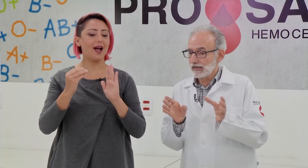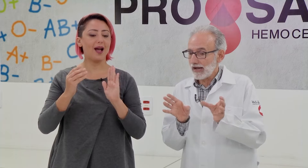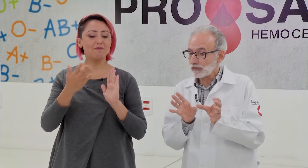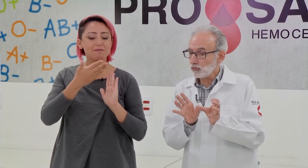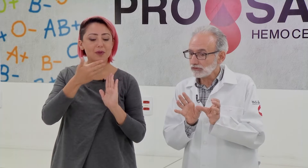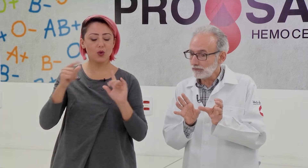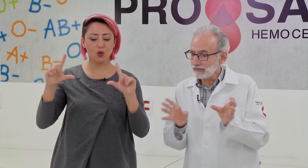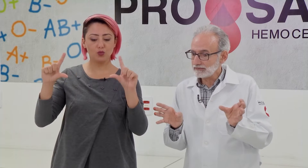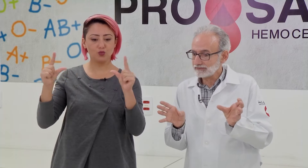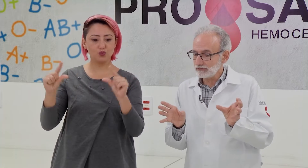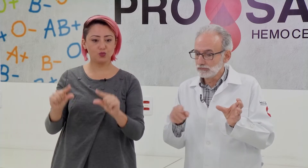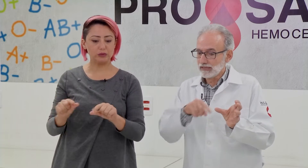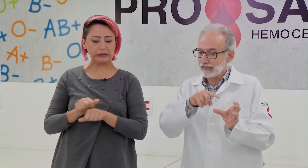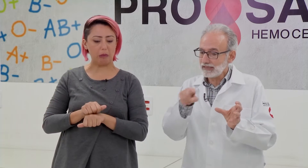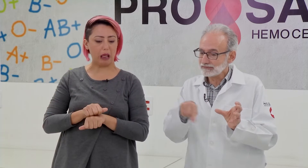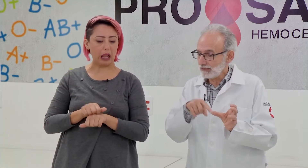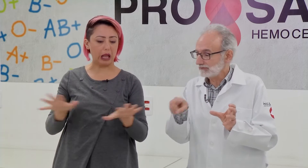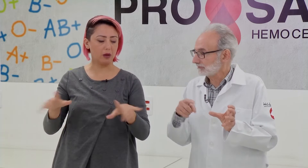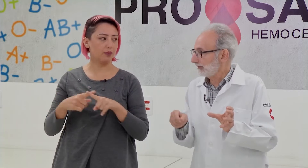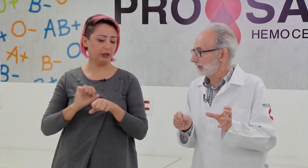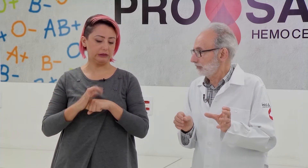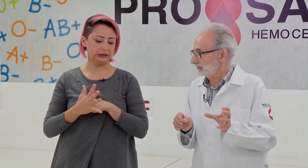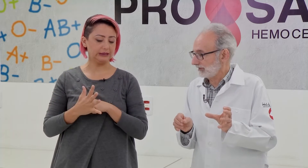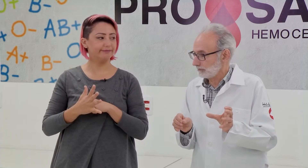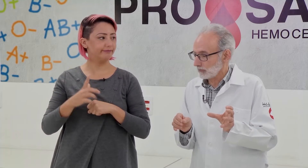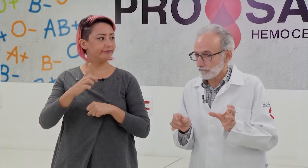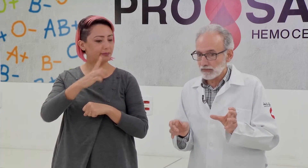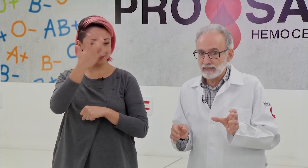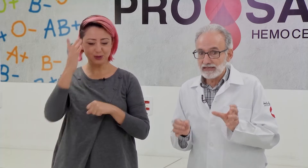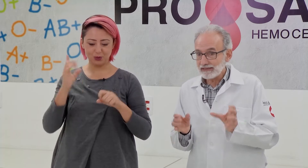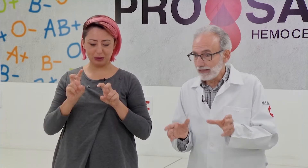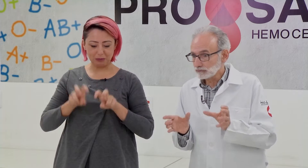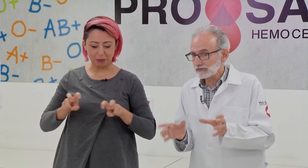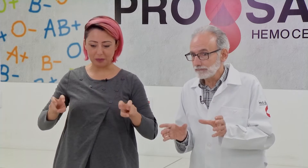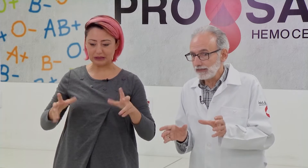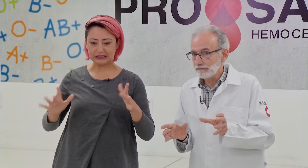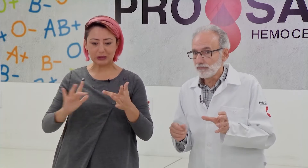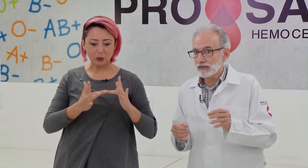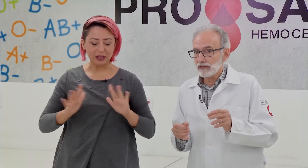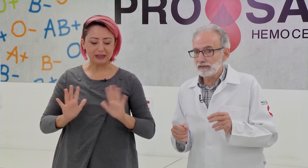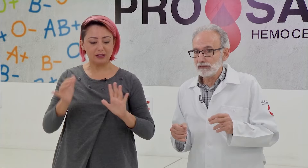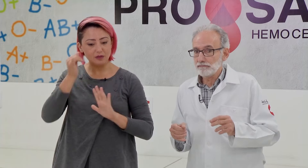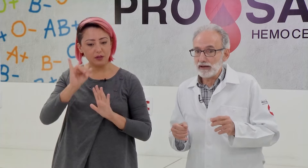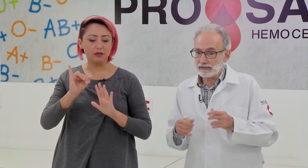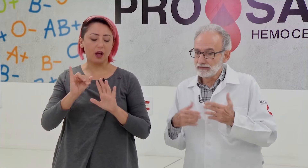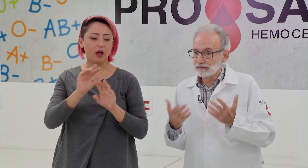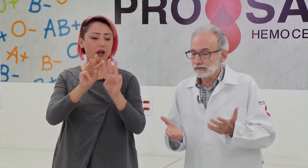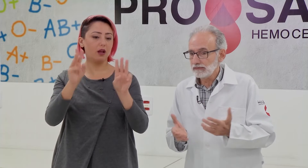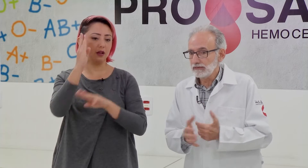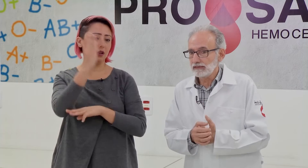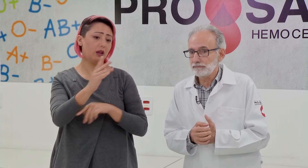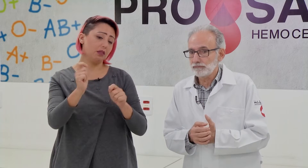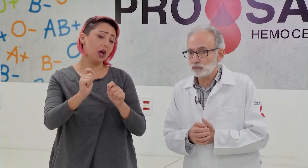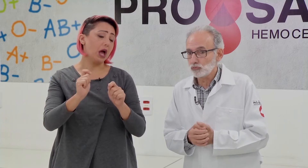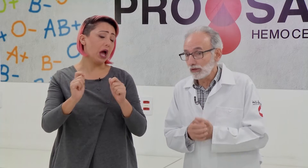a contaminação na sala de espera, por exemplo. E temos também, para